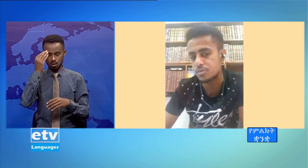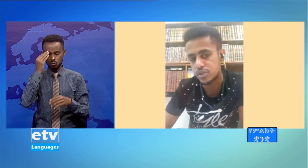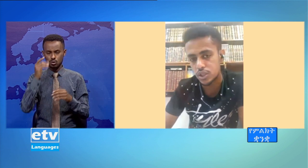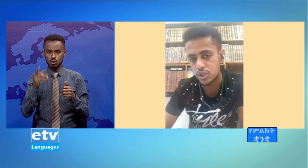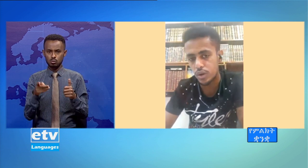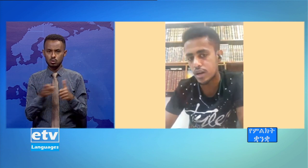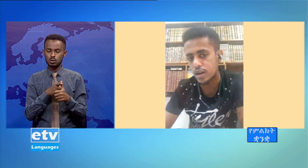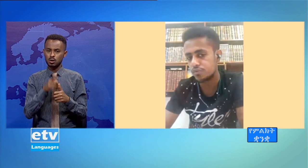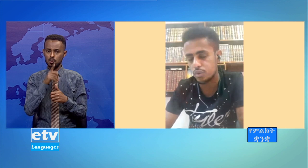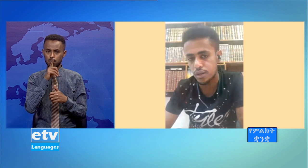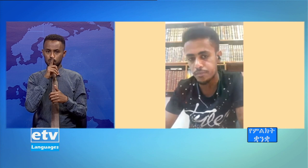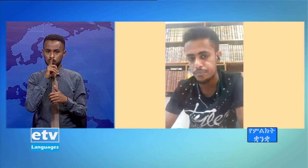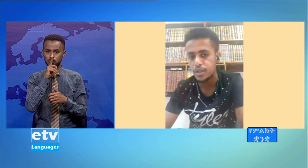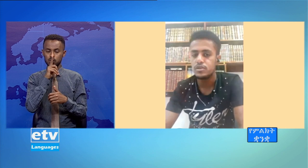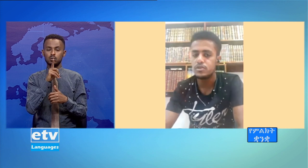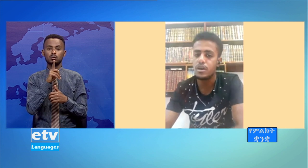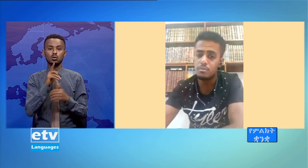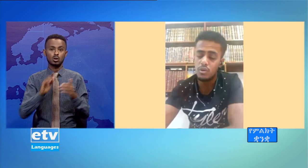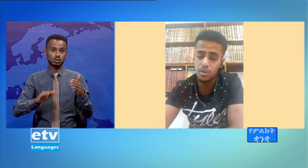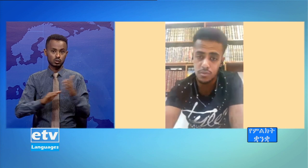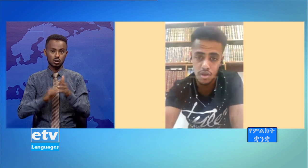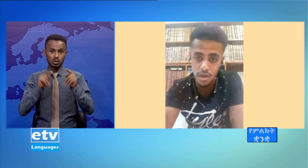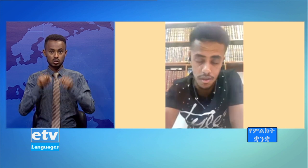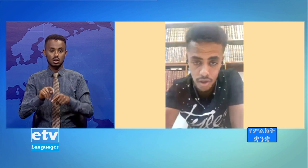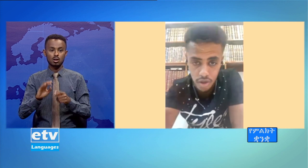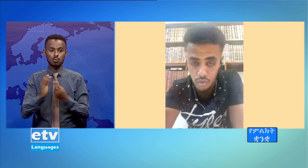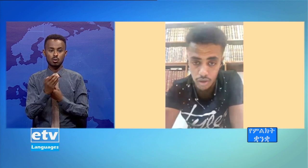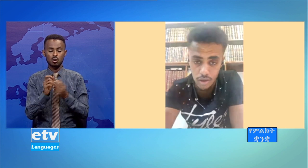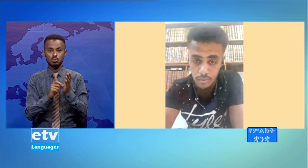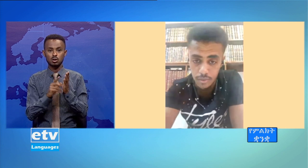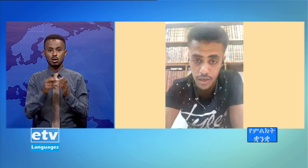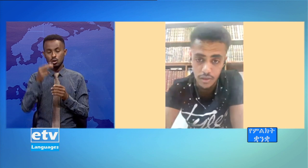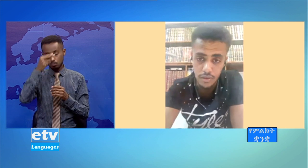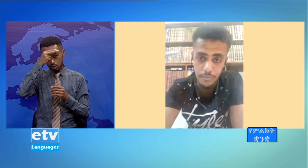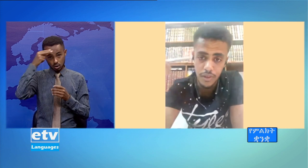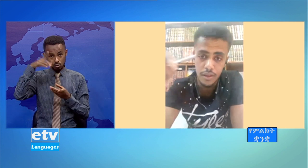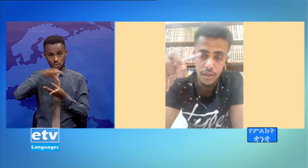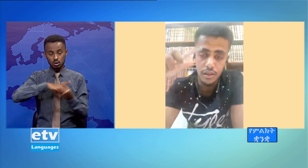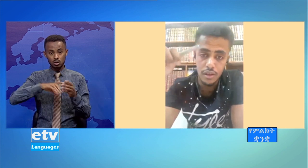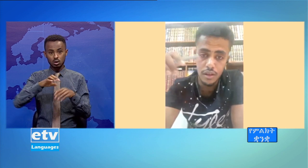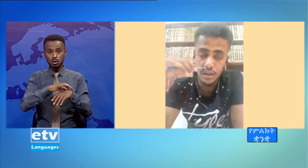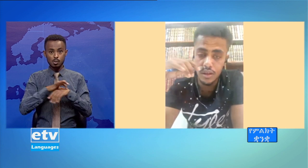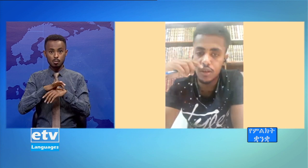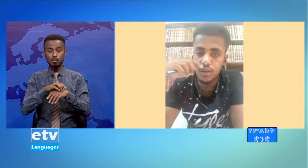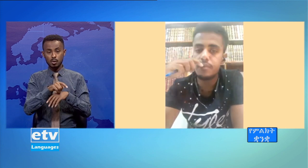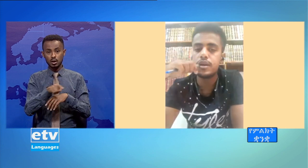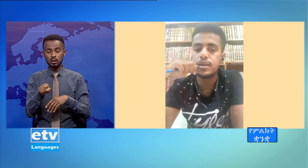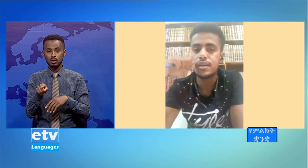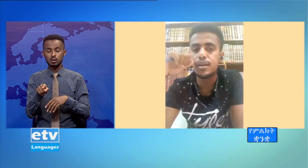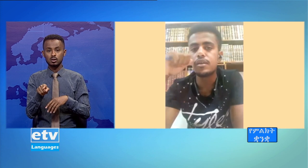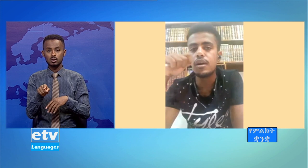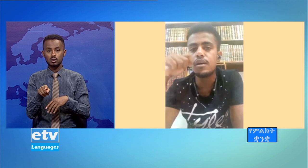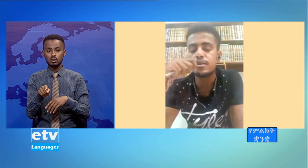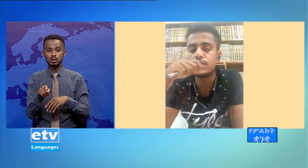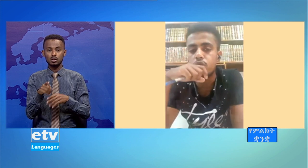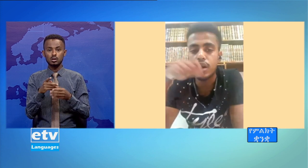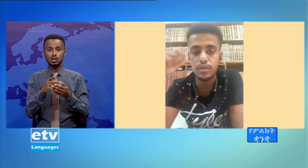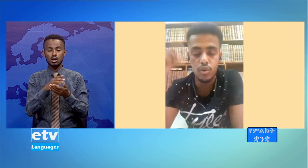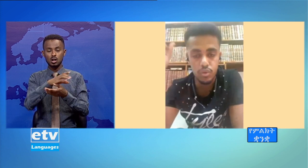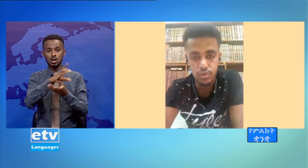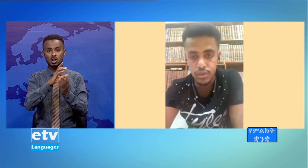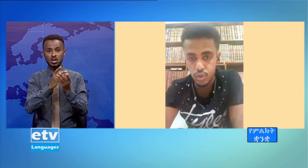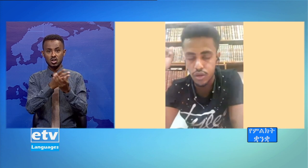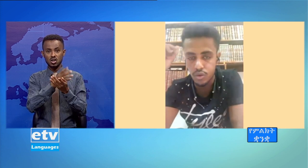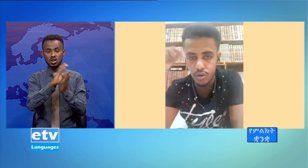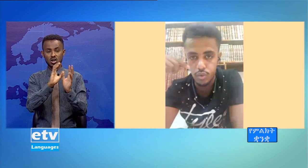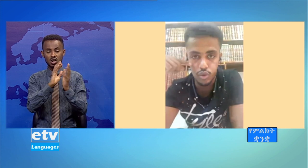መጀመሪያ በዘመቻቸው አክሽፈውታል። ዛሬም ቢሆን ለምሳሌ የቤኒሻንጉል ክልል መሬትን እንደ ካርታ ተጠቅመው